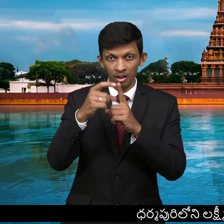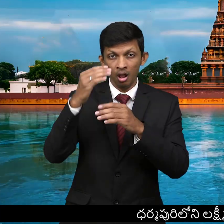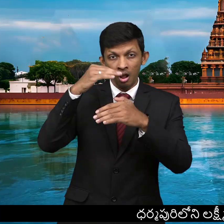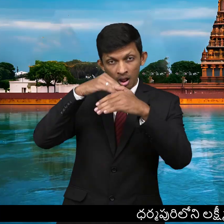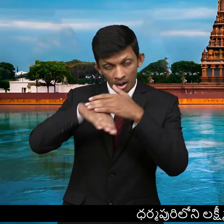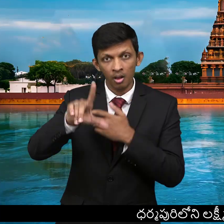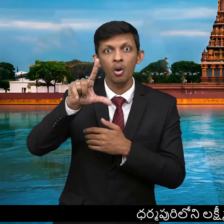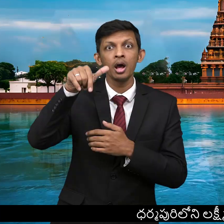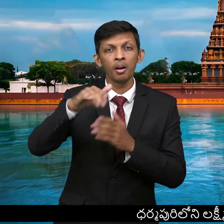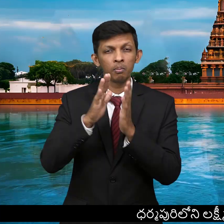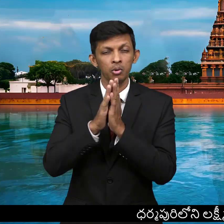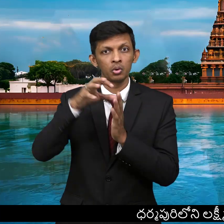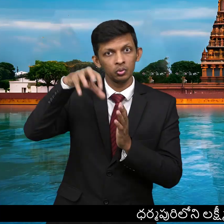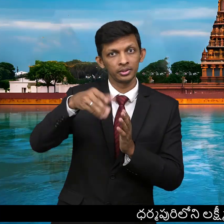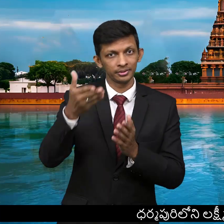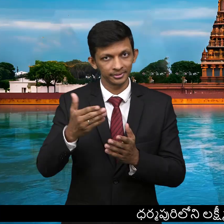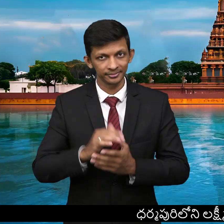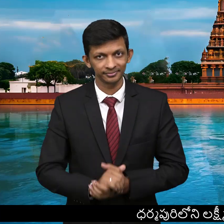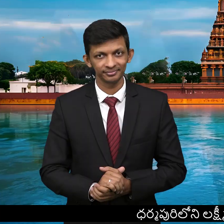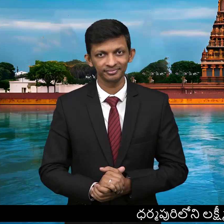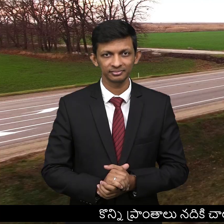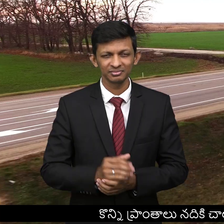ధర్మపురిలోని లక్ష్మీ నరసింహస్వామి ఆలయం.